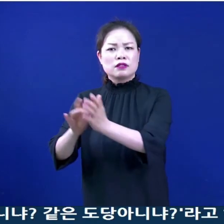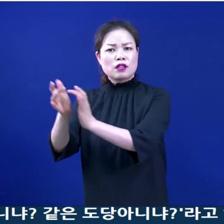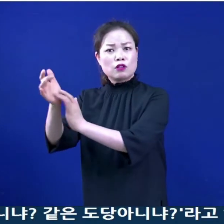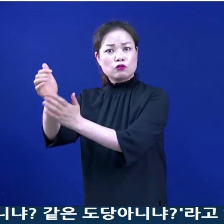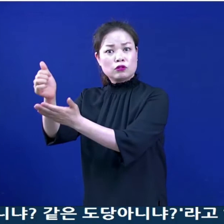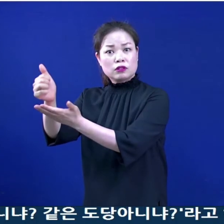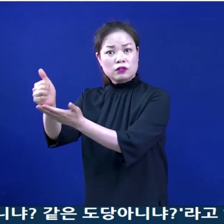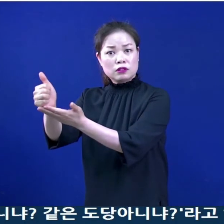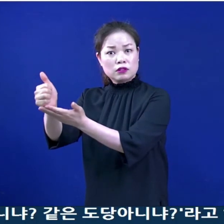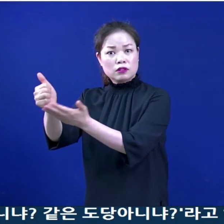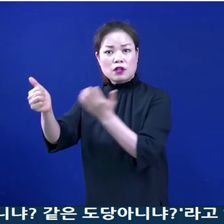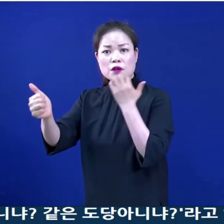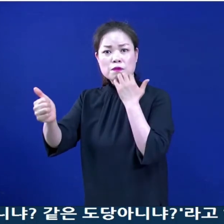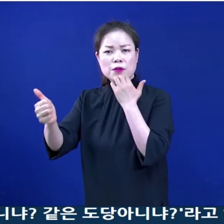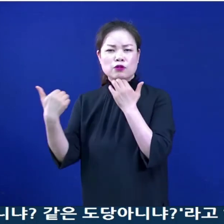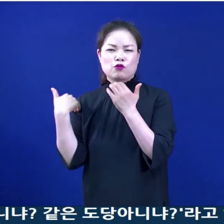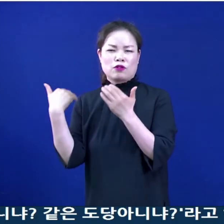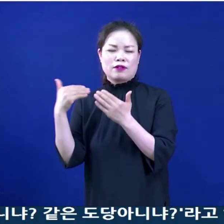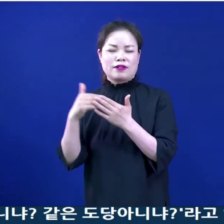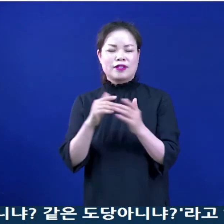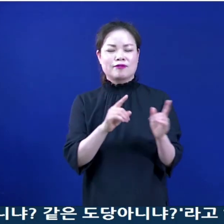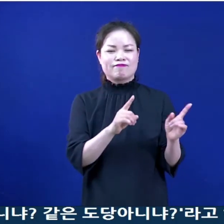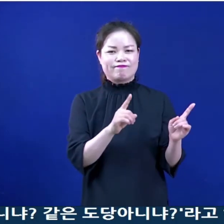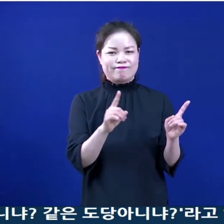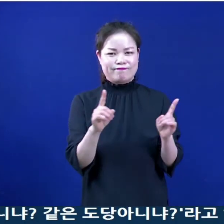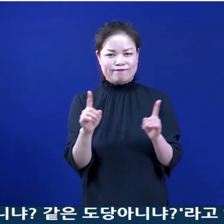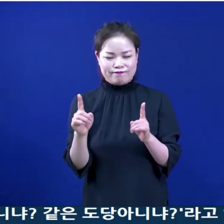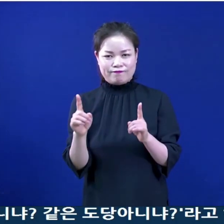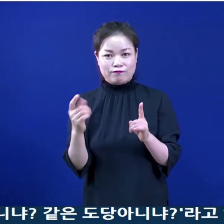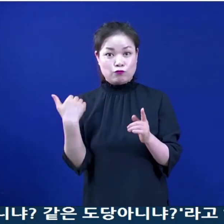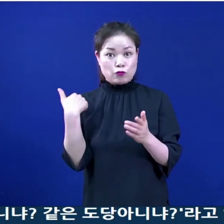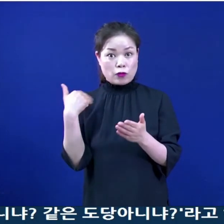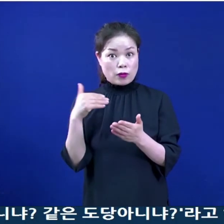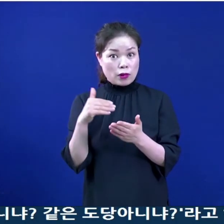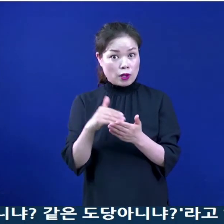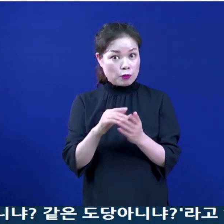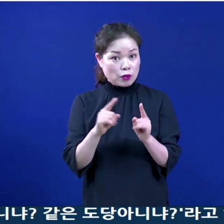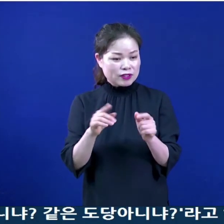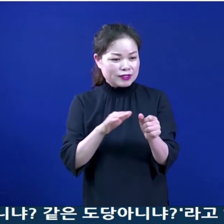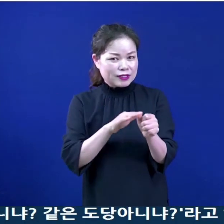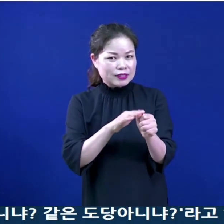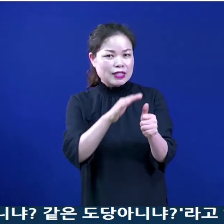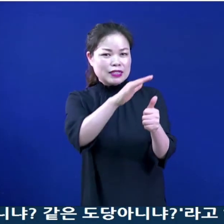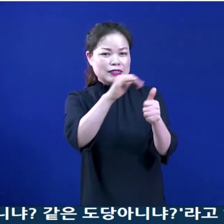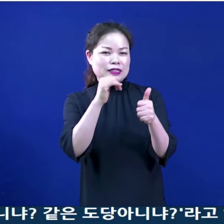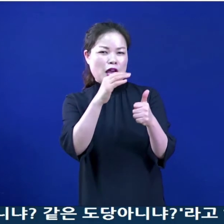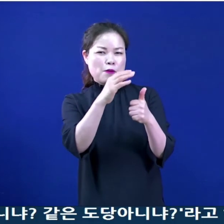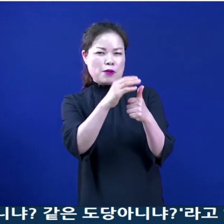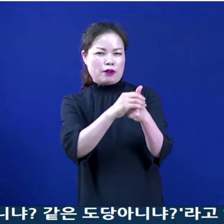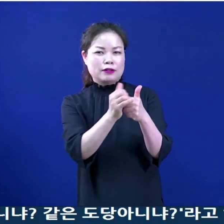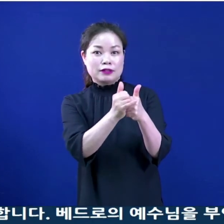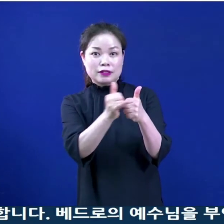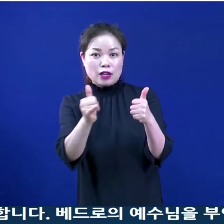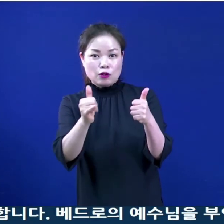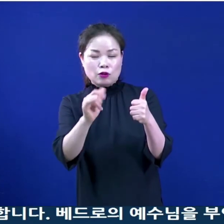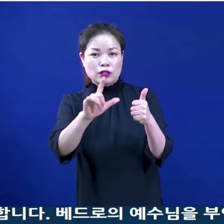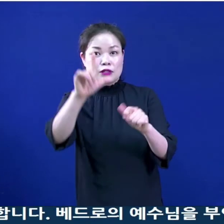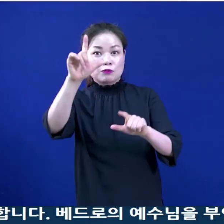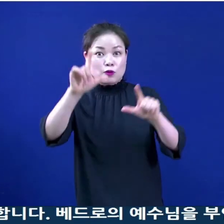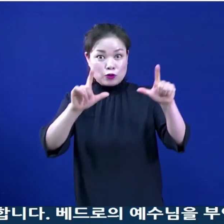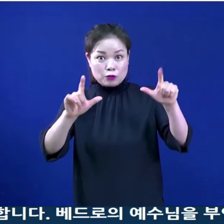예수님께서 베드로를 회복시켜 주시고, 회복이 아니라 그를 사명자로 부르시는 그